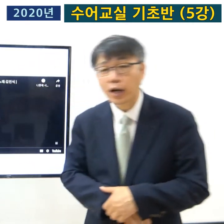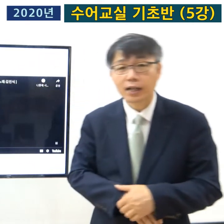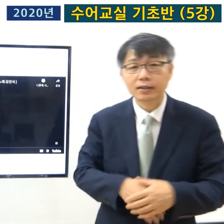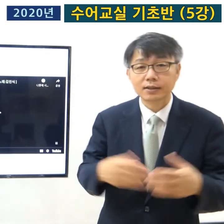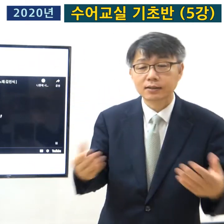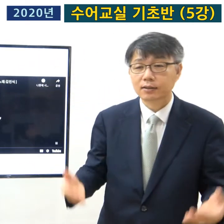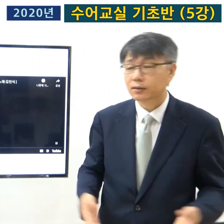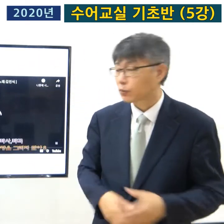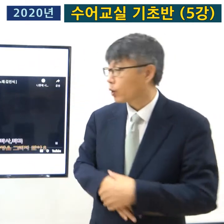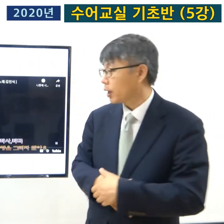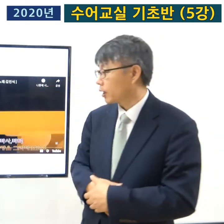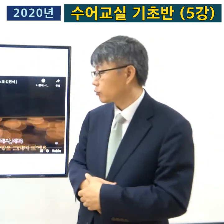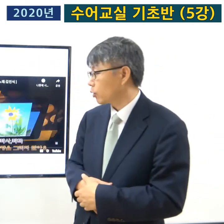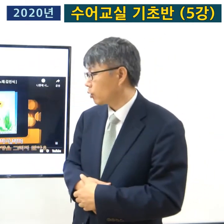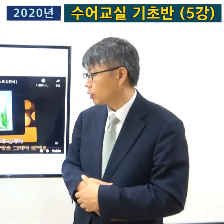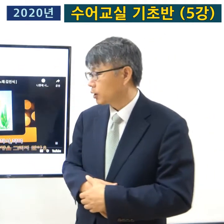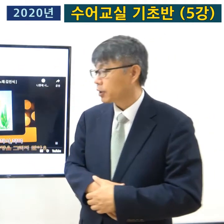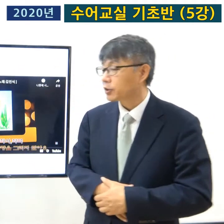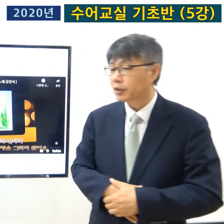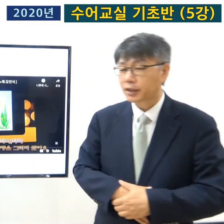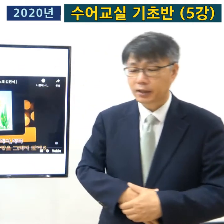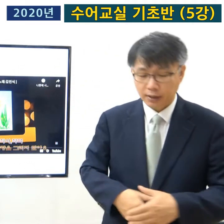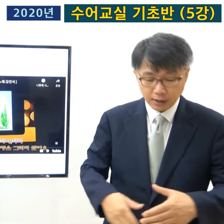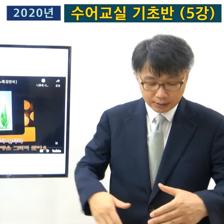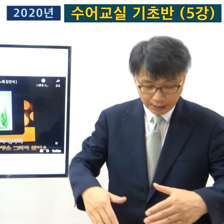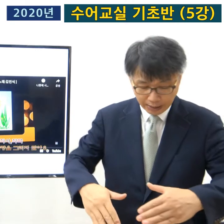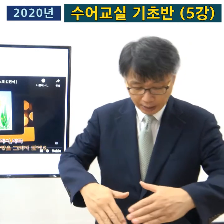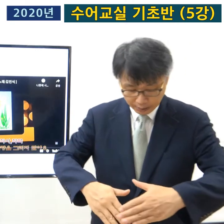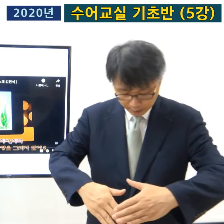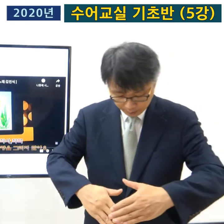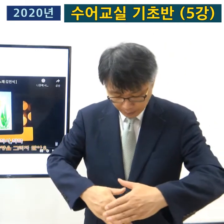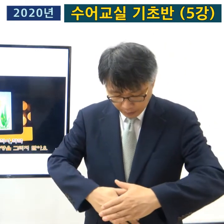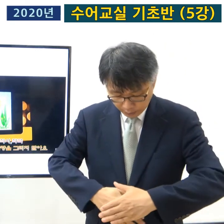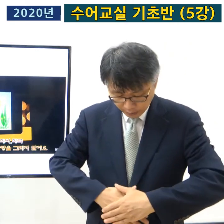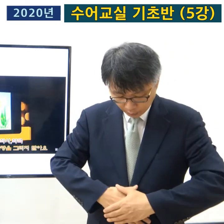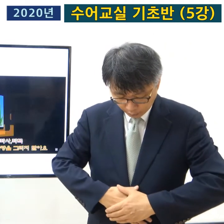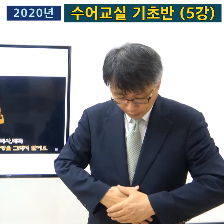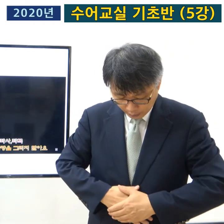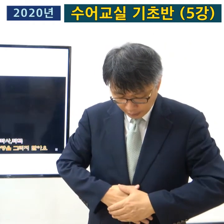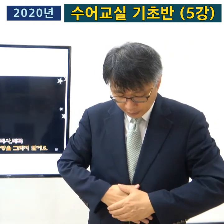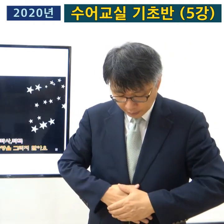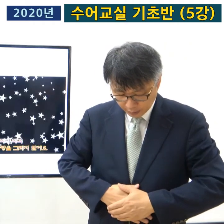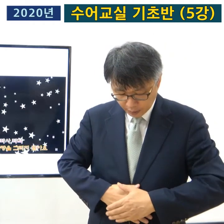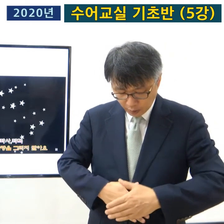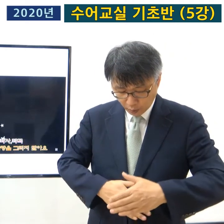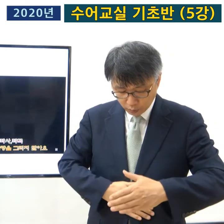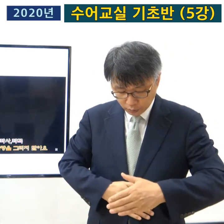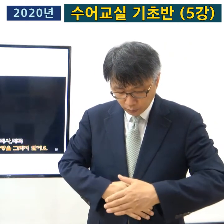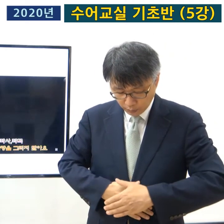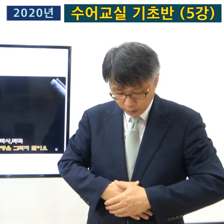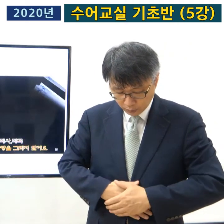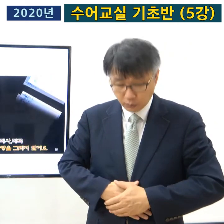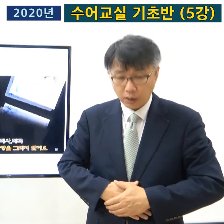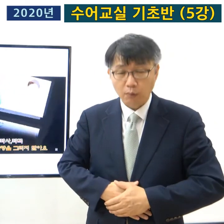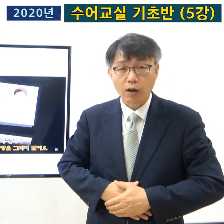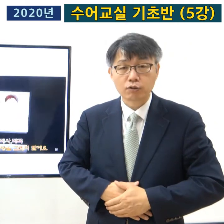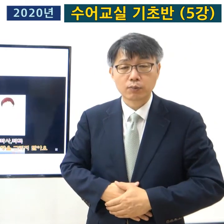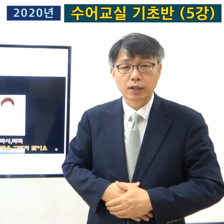있는 노래라 가지고요. 천천히 자, 배 위에다 이렇게 가지런히 오른손 왼손 이렇게 모아주시면 되겠습니다.